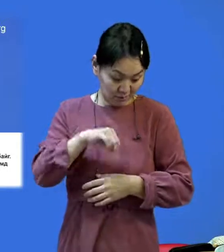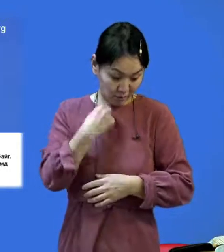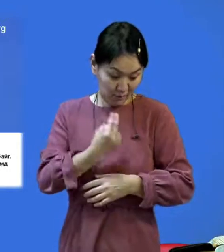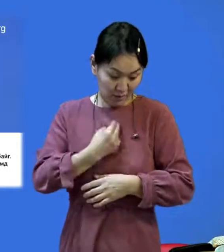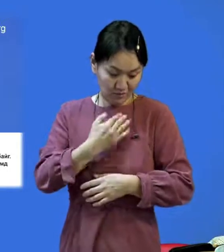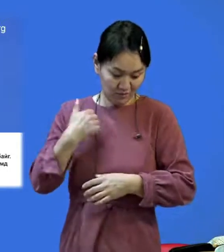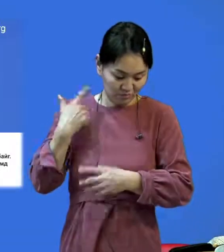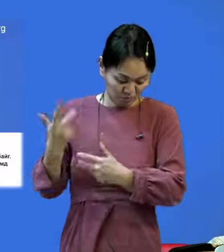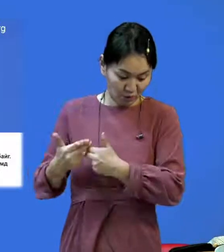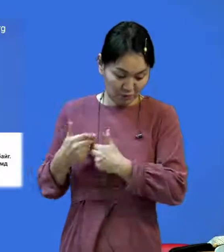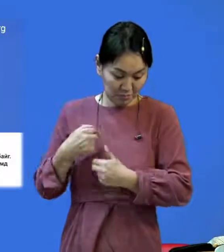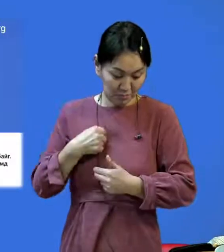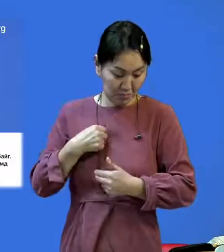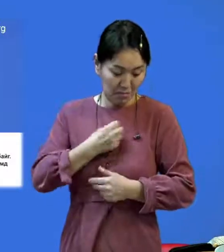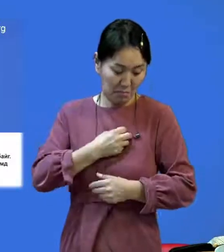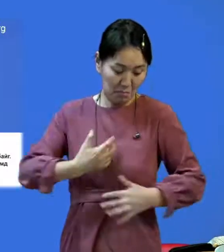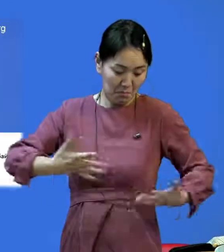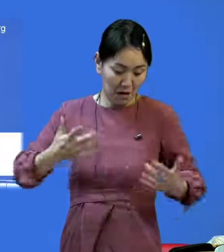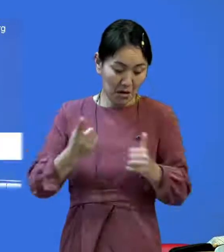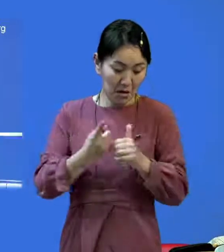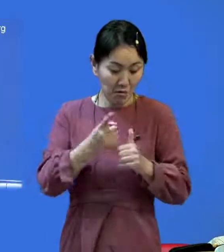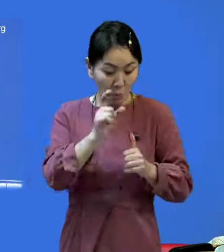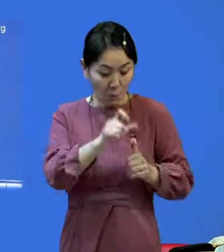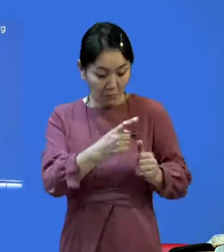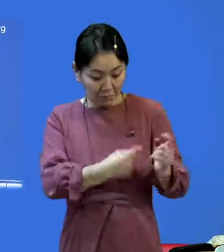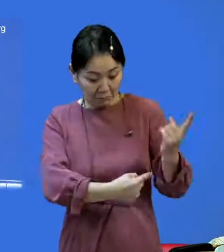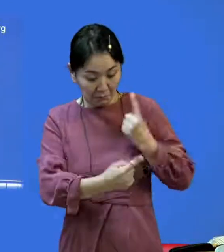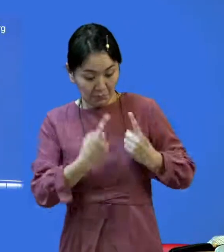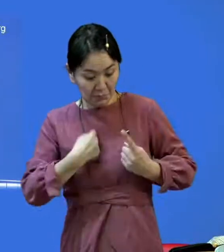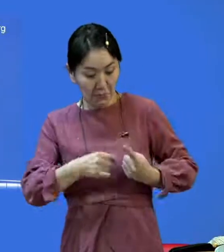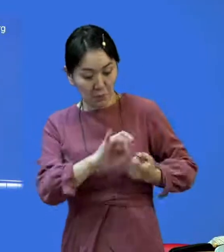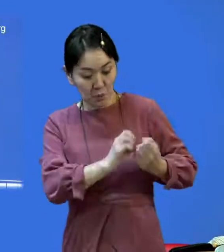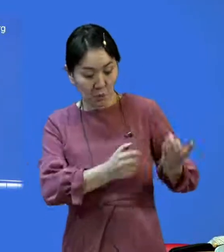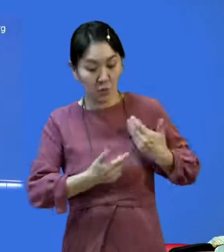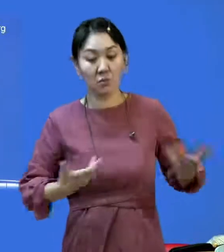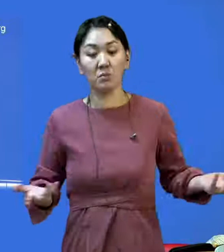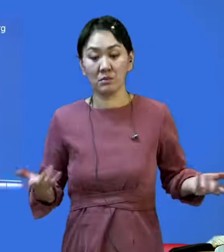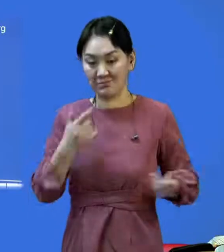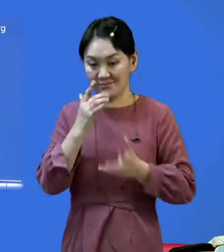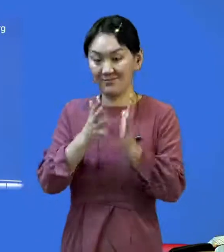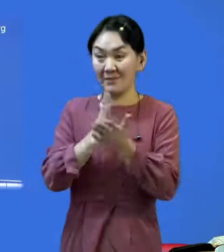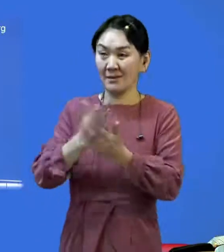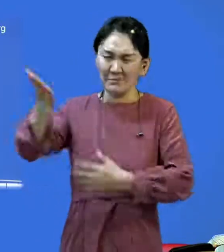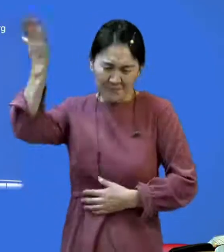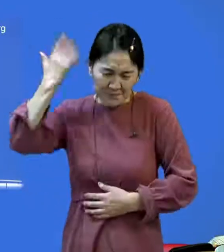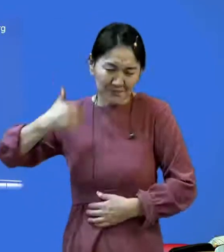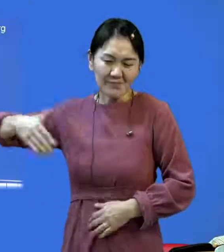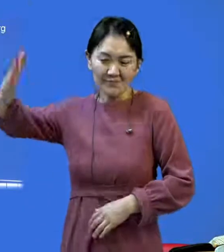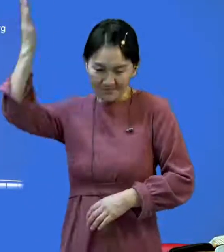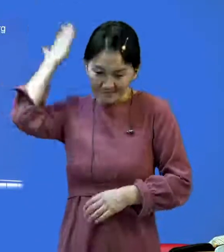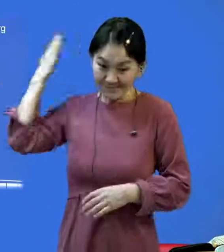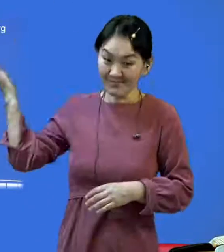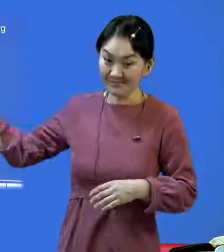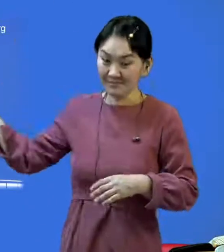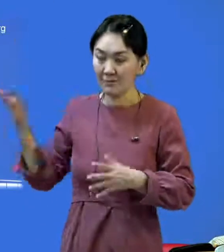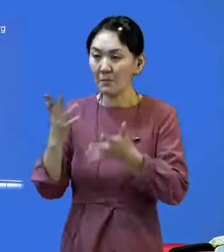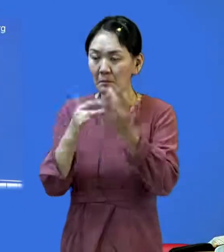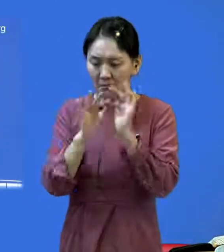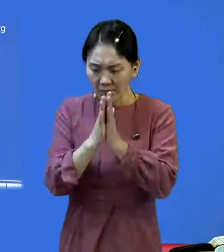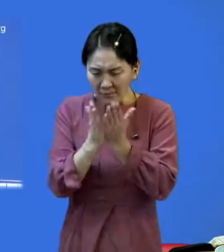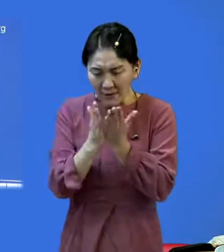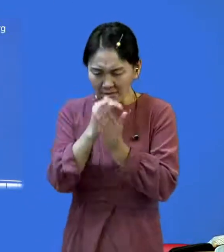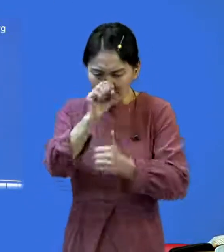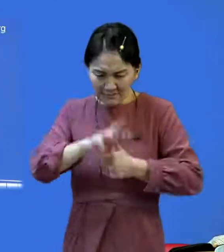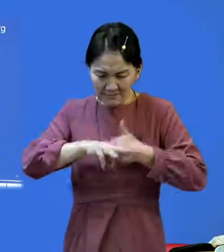За би өмнө нилэн дээр үед болсон явдал энэ библийн үгийг үнэхээр